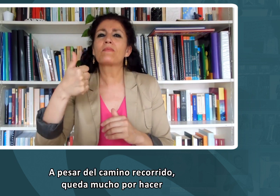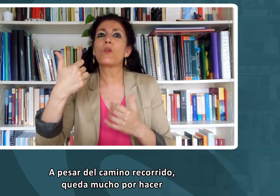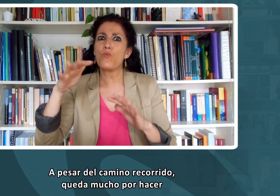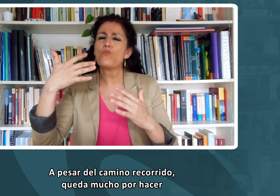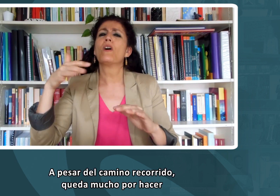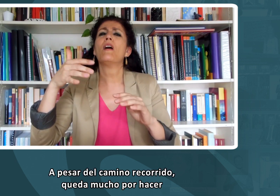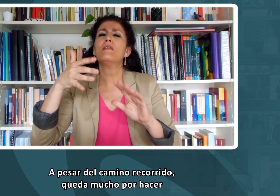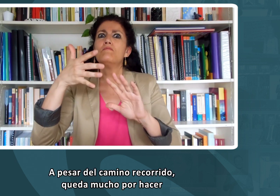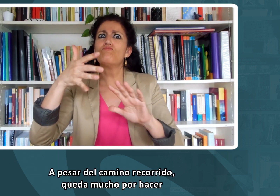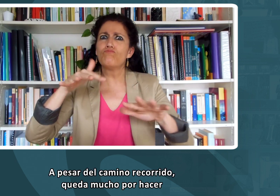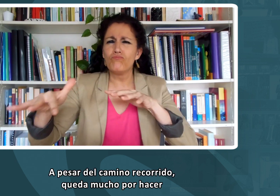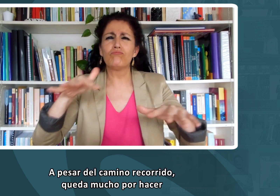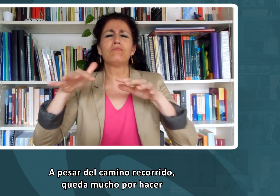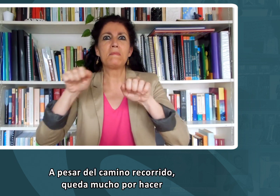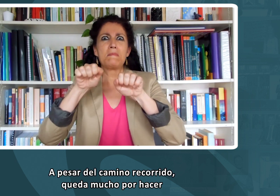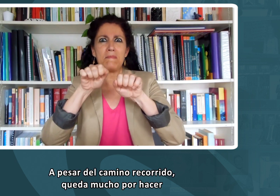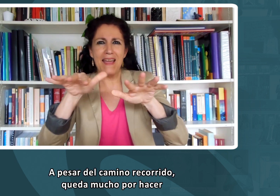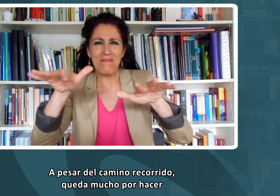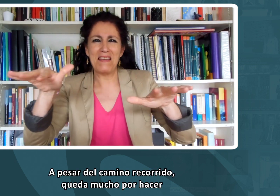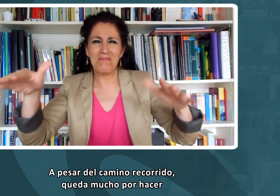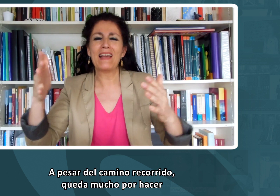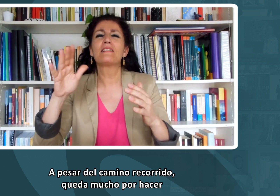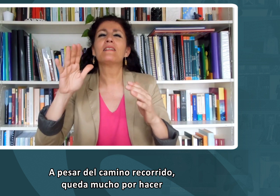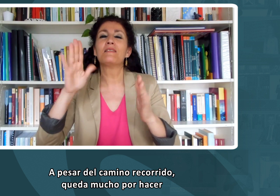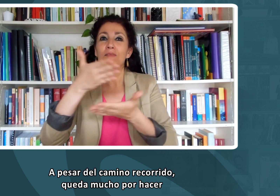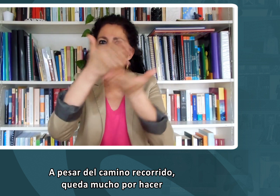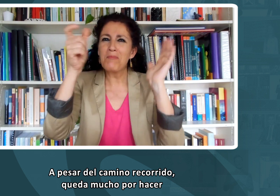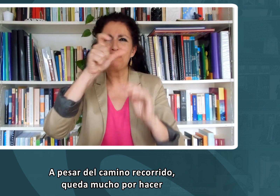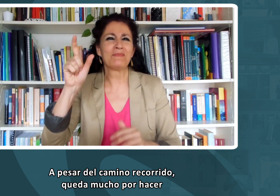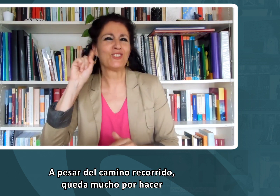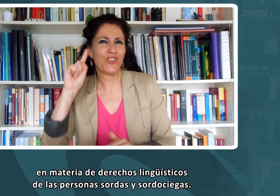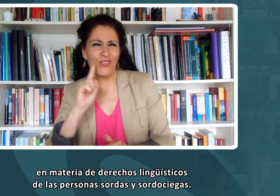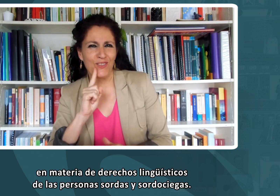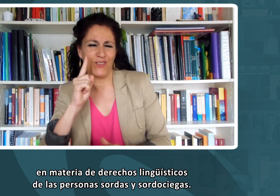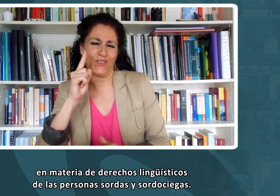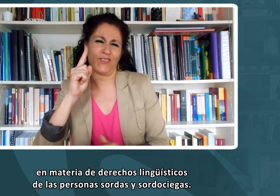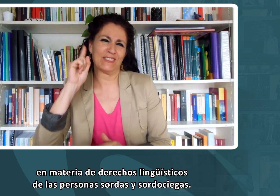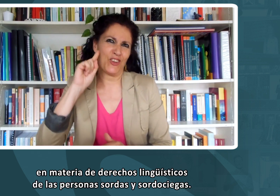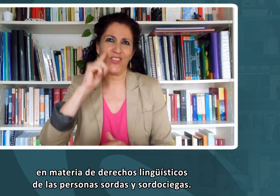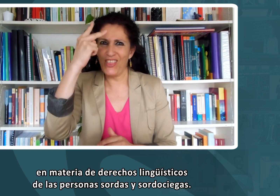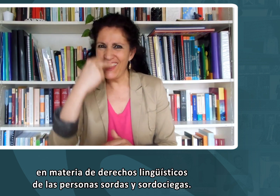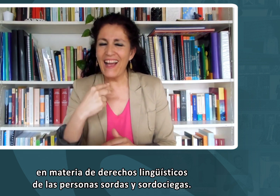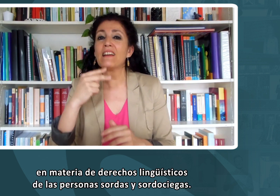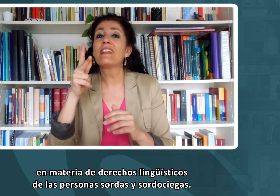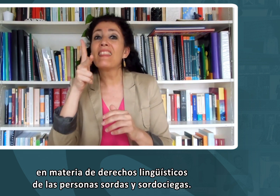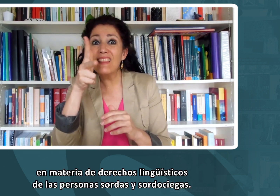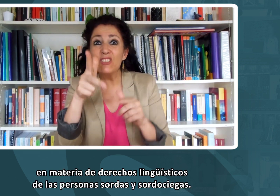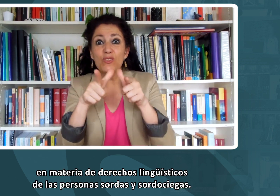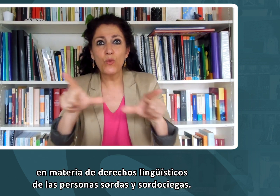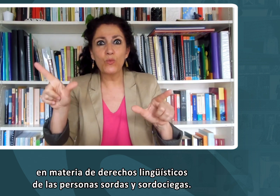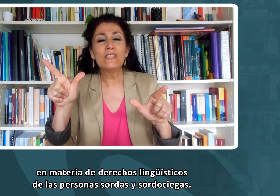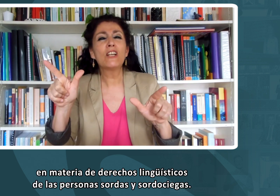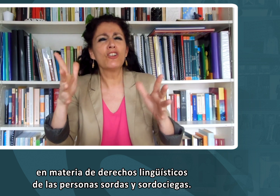A pesar del camino recorrido, queda mucho por hacer en materia de derechos lingüísticos de las personas sordas y sordociegas. Que